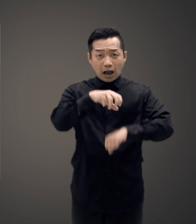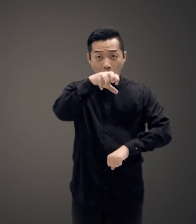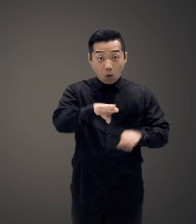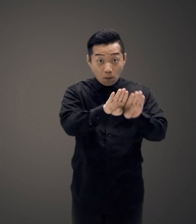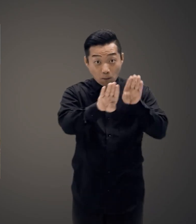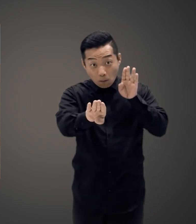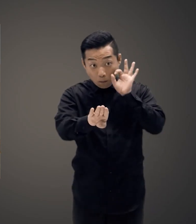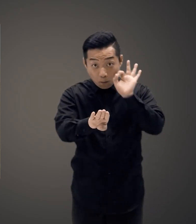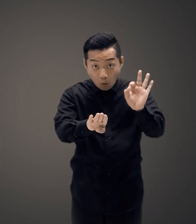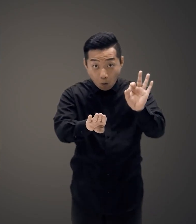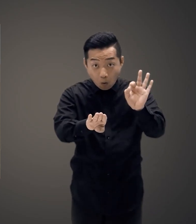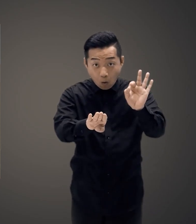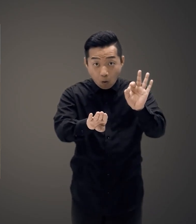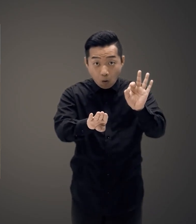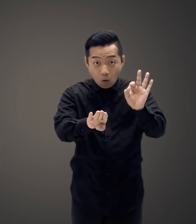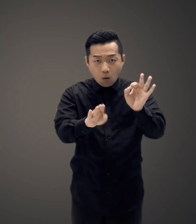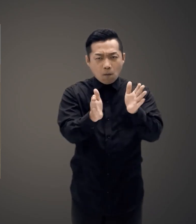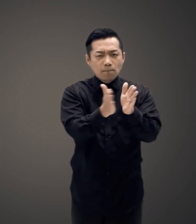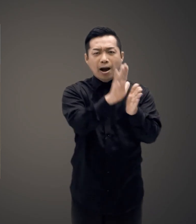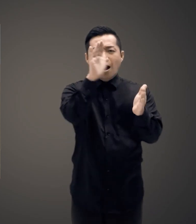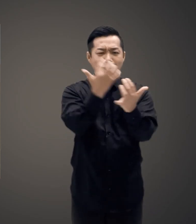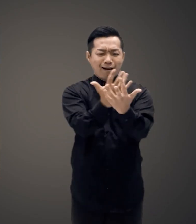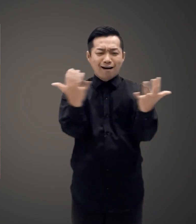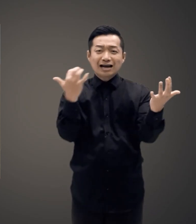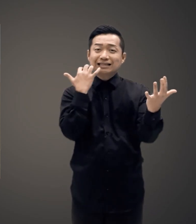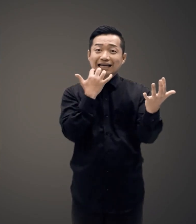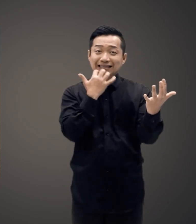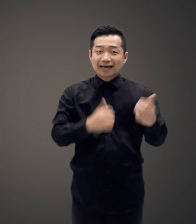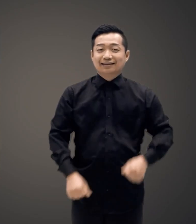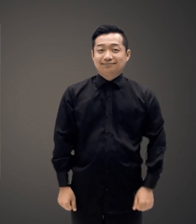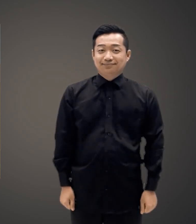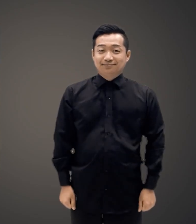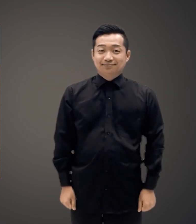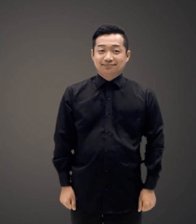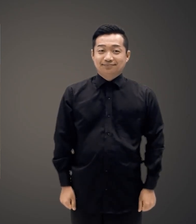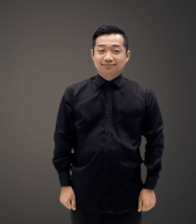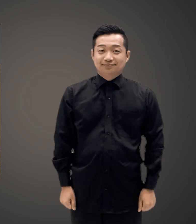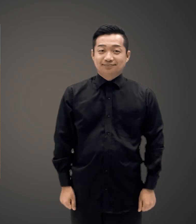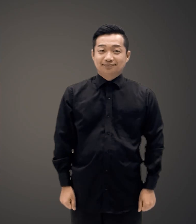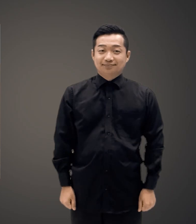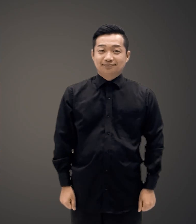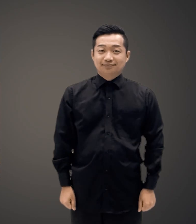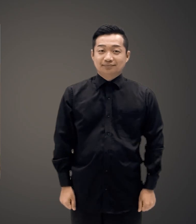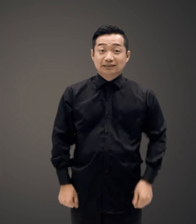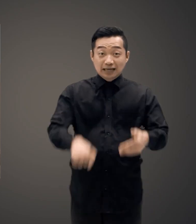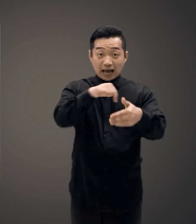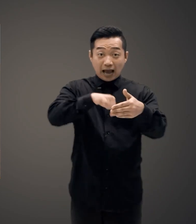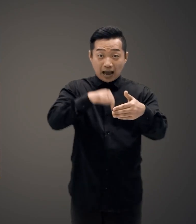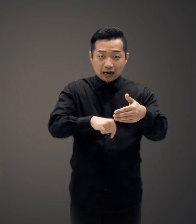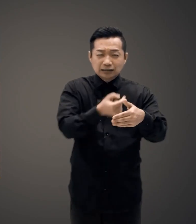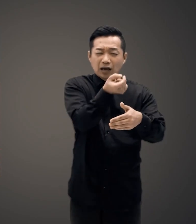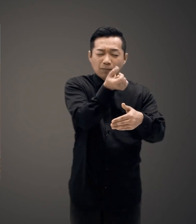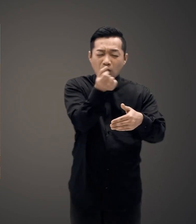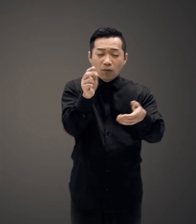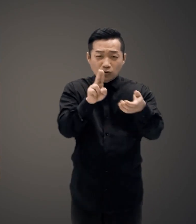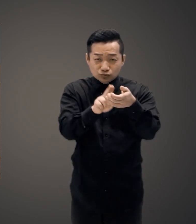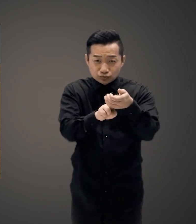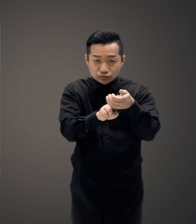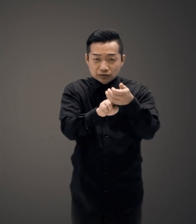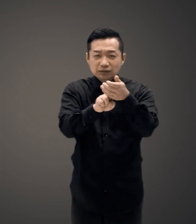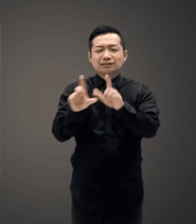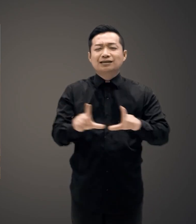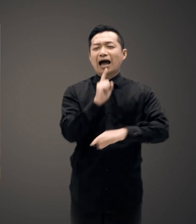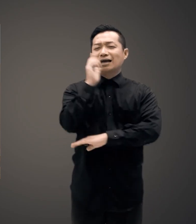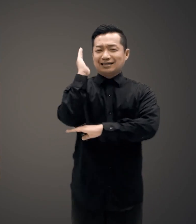비밀스러운 사막의 문을 열면 눈앞에서 펼쳐지는 화려한 색채의 조각보, 그 안에 점점이 박혀